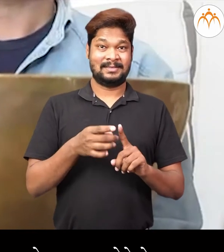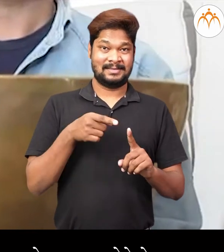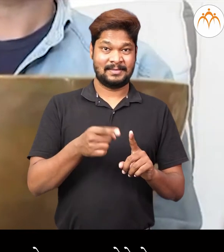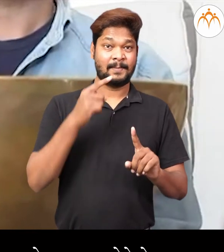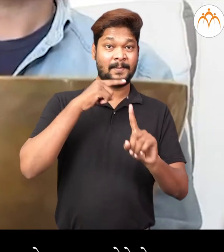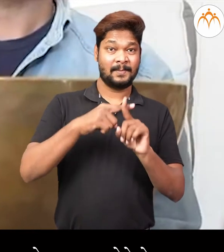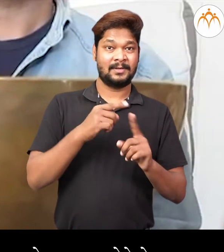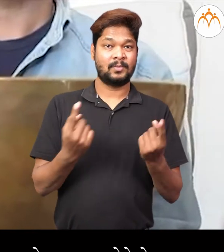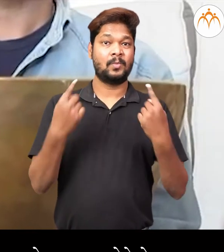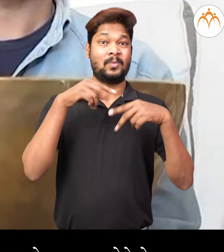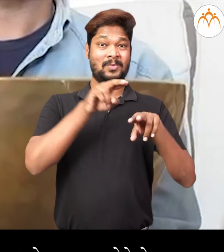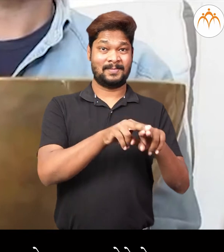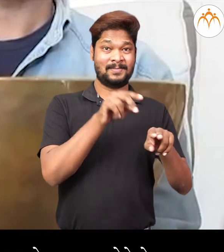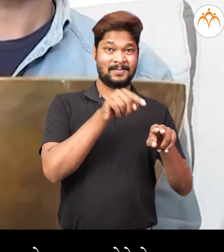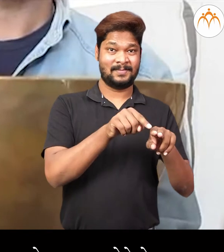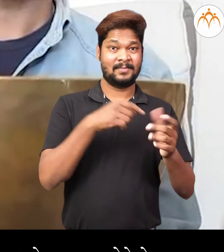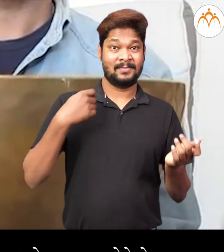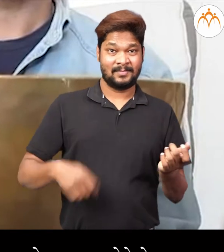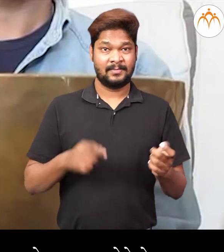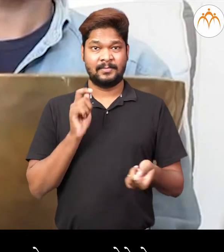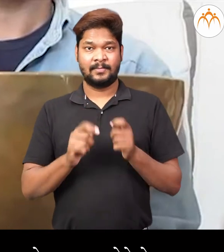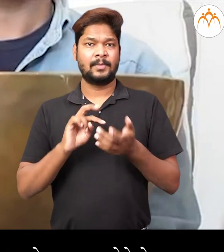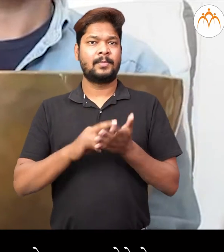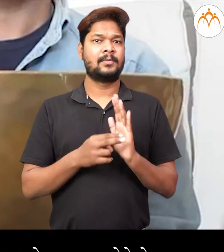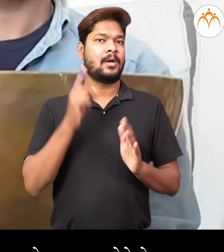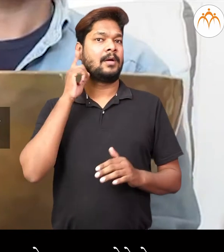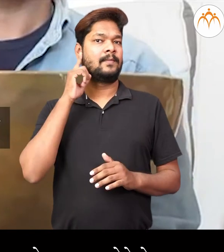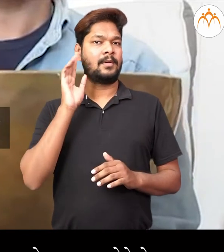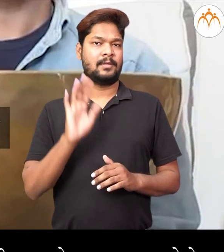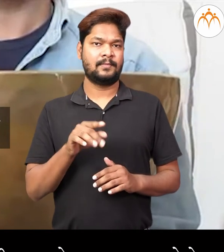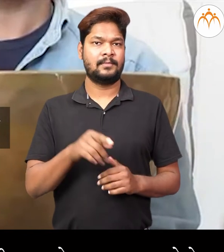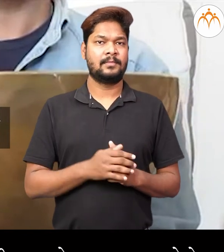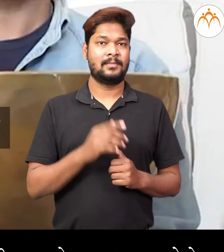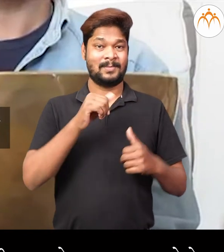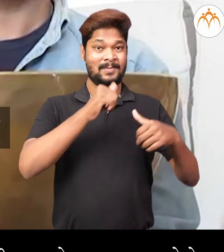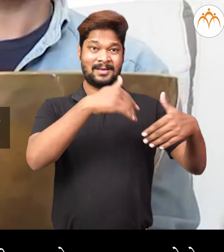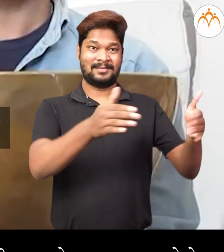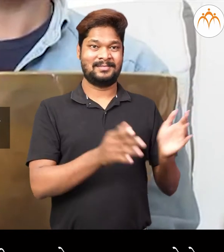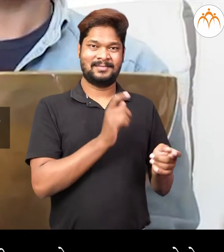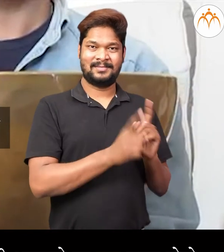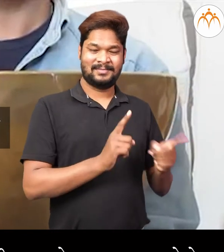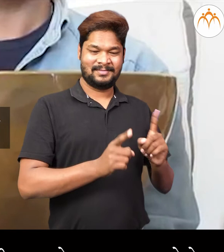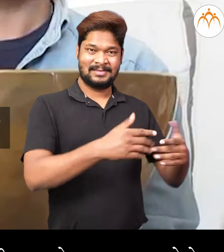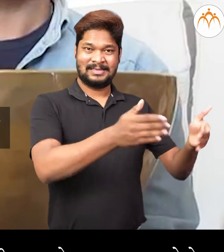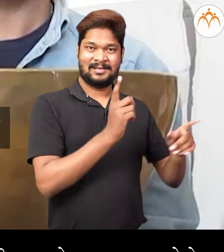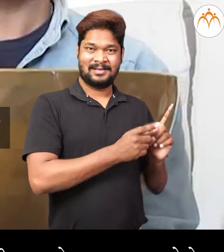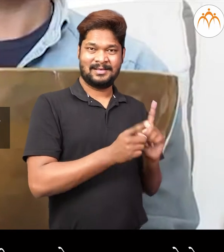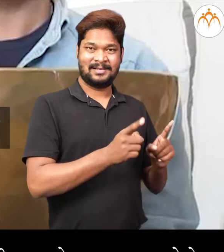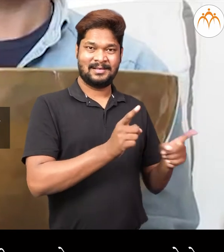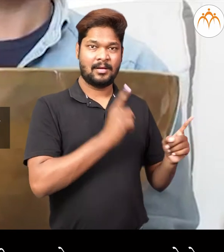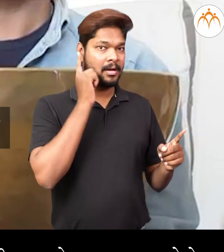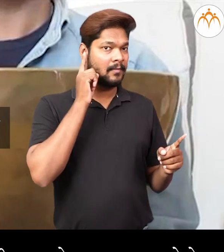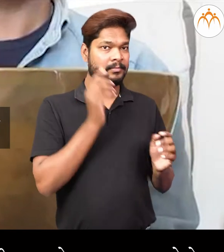धातू किंवा धातू सदृश पदार्थ जर आपटले तर काय होते ते पाहूया. जलतरंग किंवा बाऊल वर जर काही